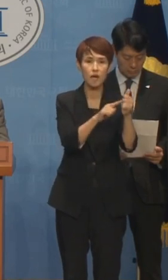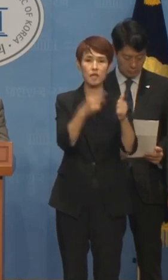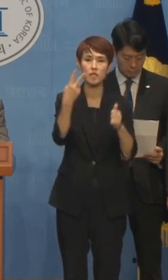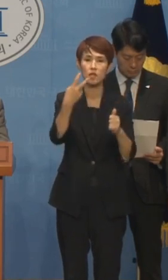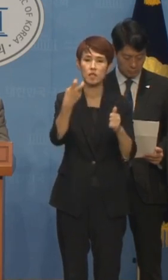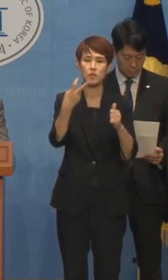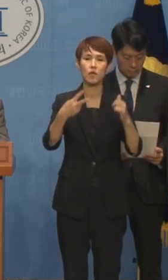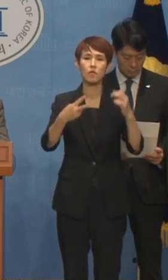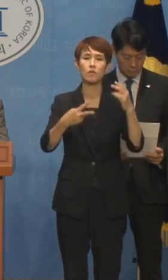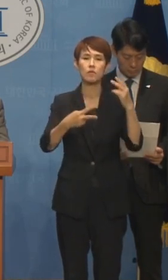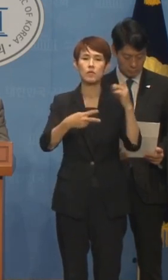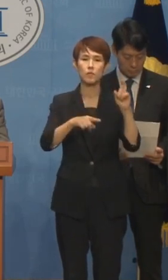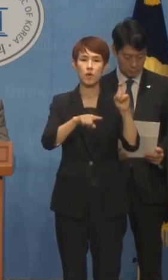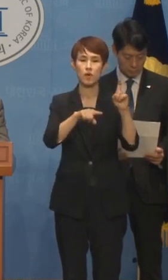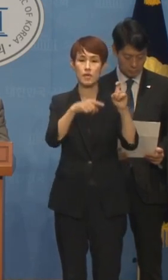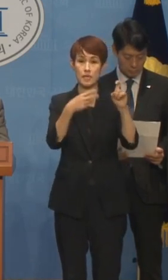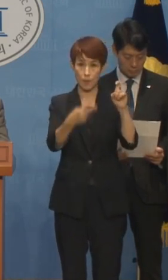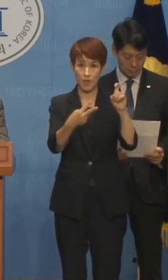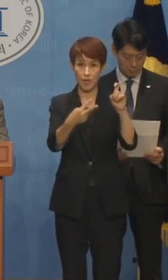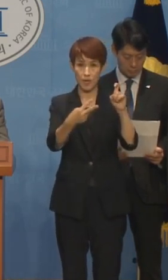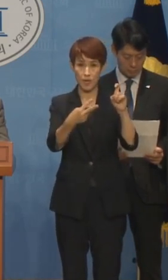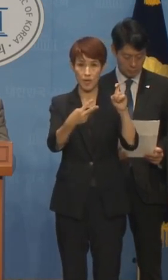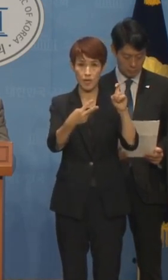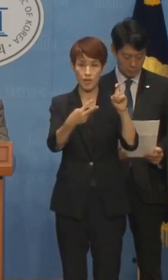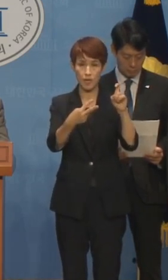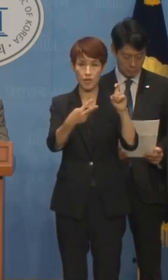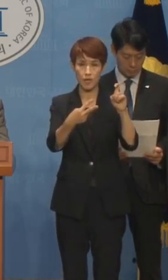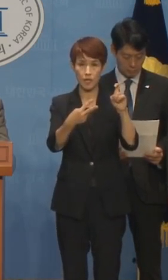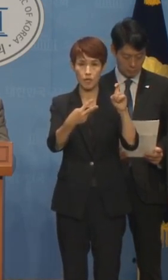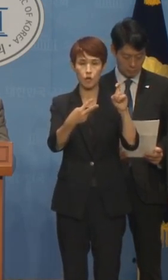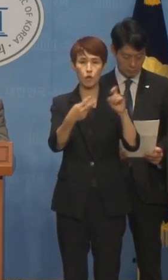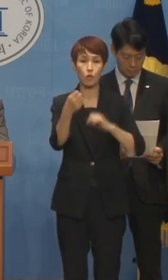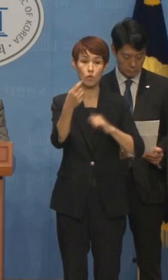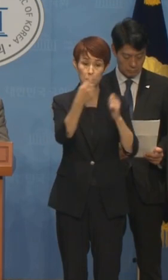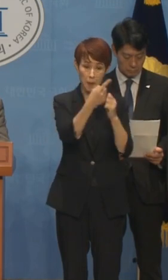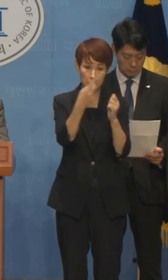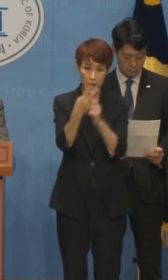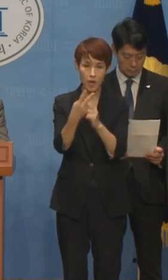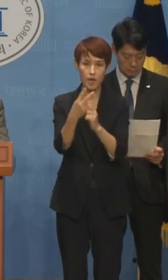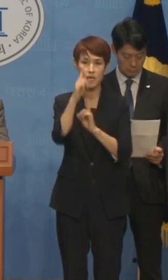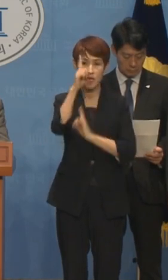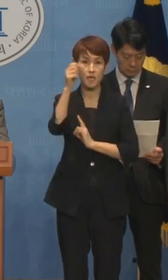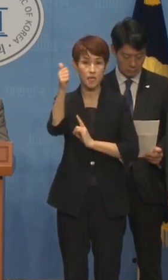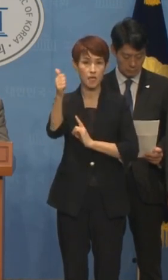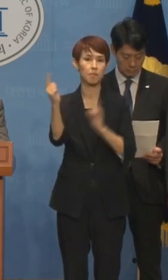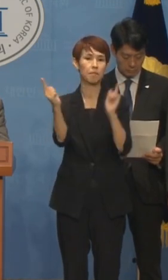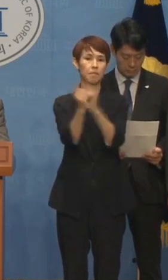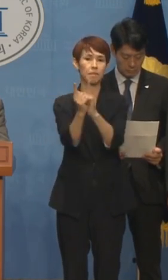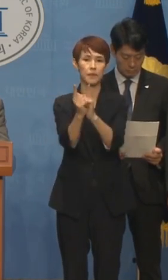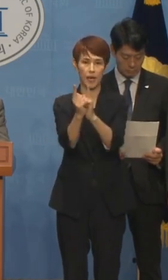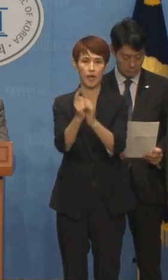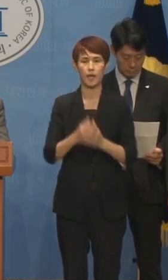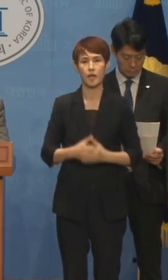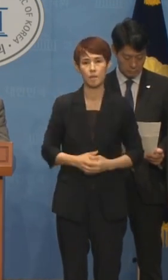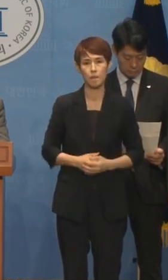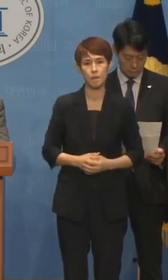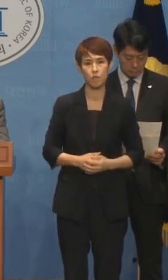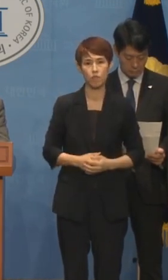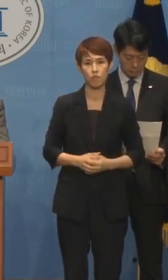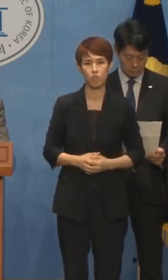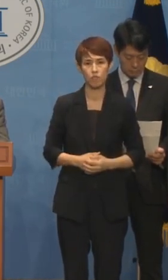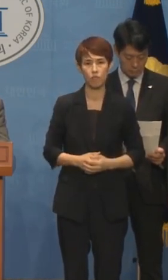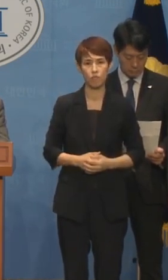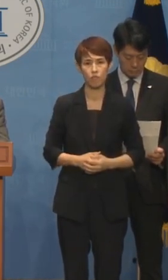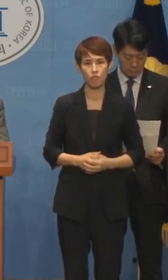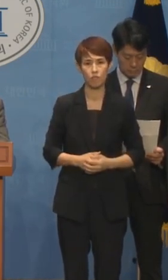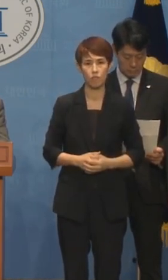2022년 11월 3일뿐만 아니라 2차례나 더 이전 부지사와 만났습니다.